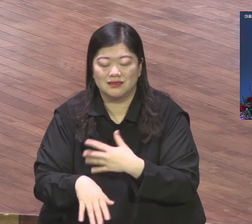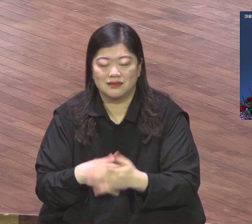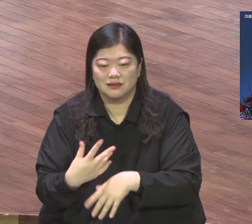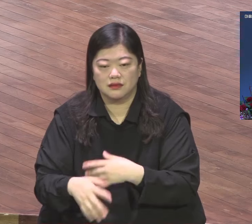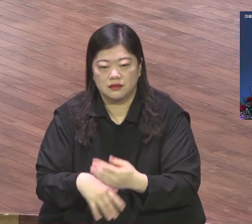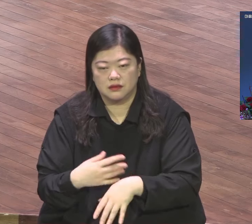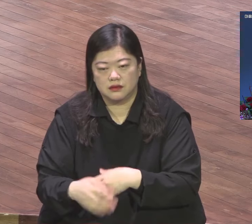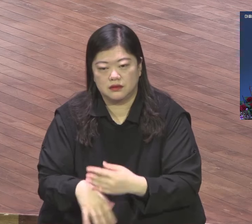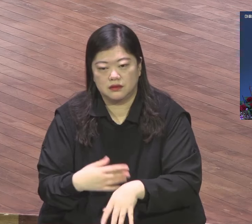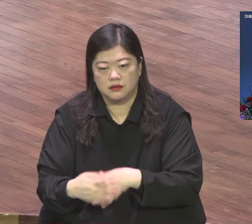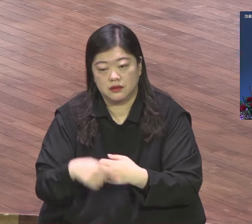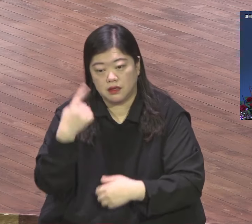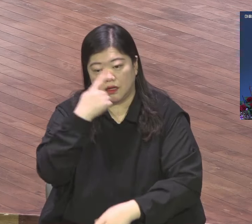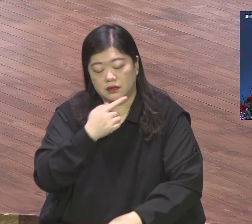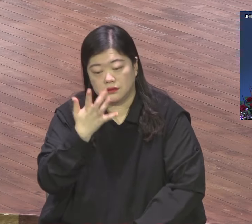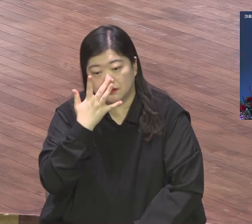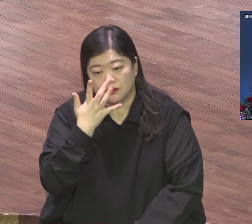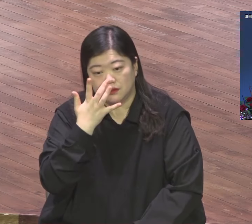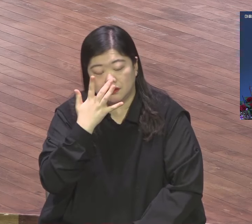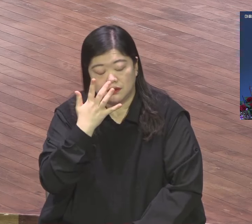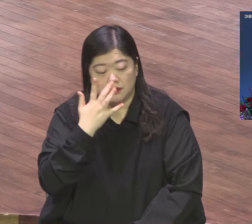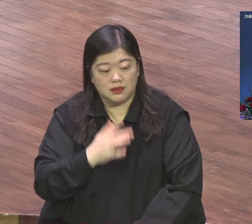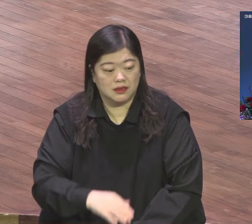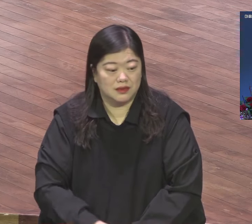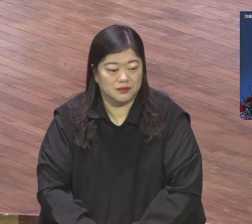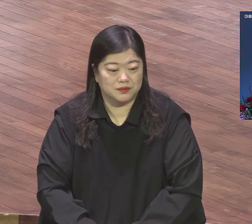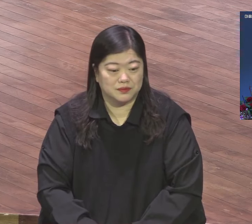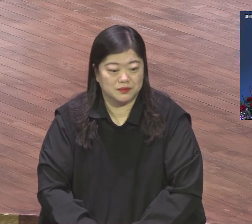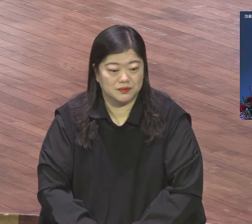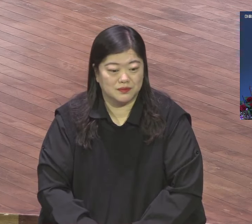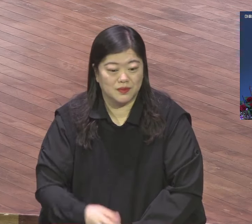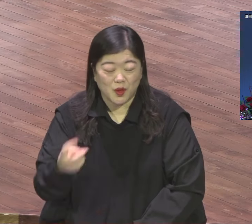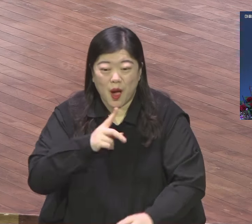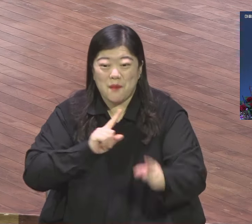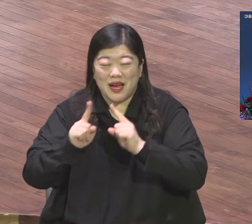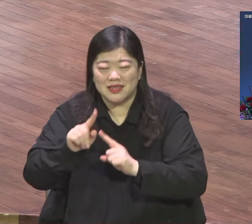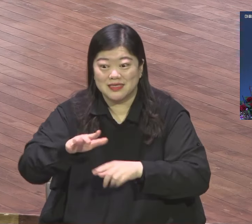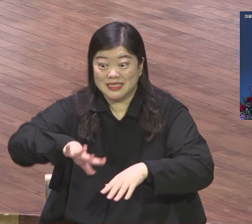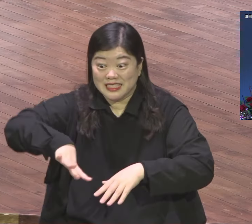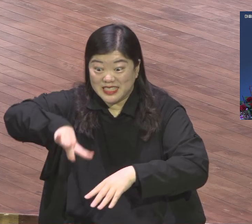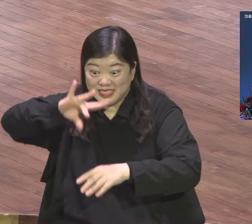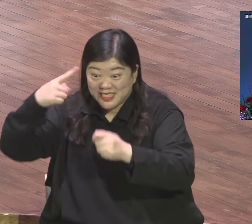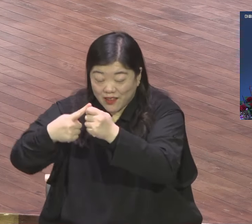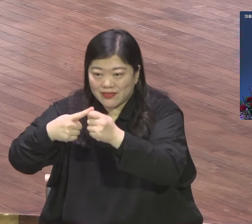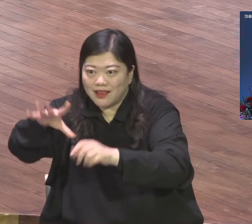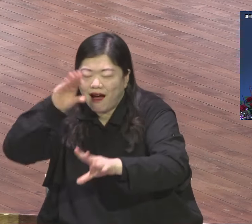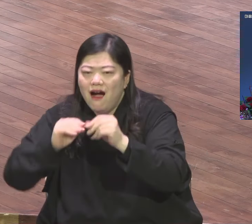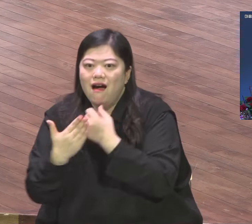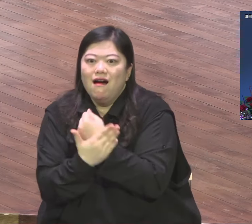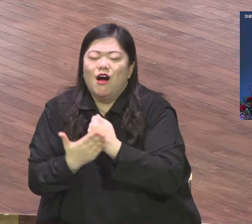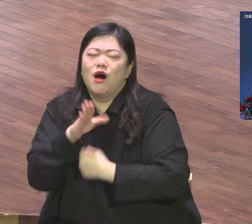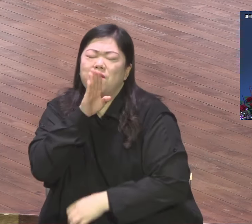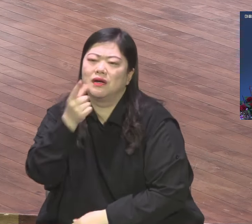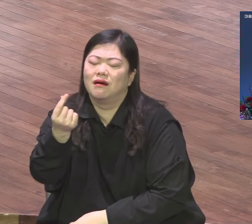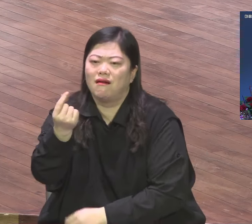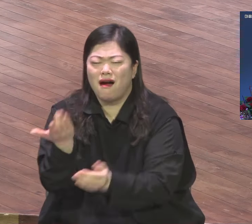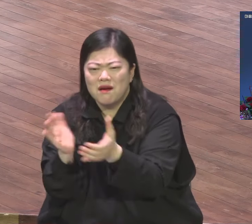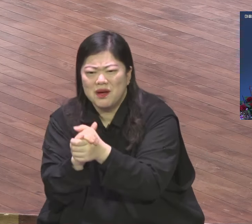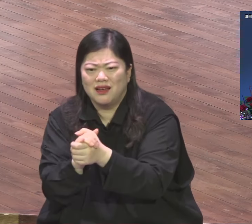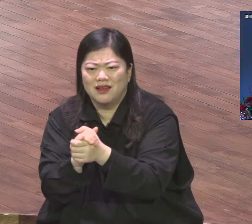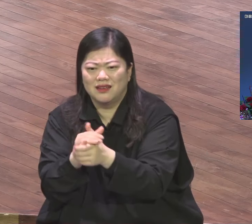응답이 확신도 없고 아무리 말씀을 들어도 별 감각이 없어. 영적 무감각한